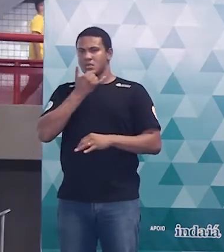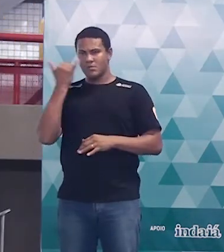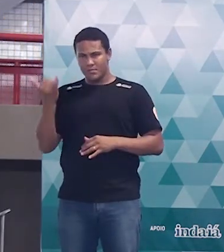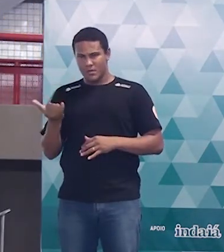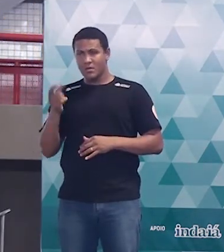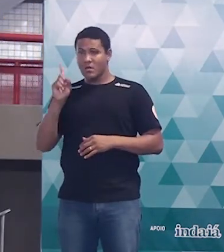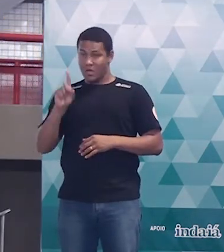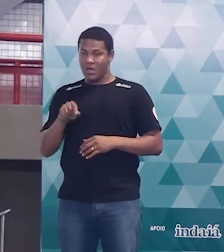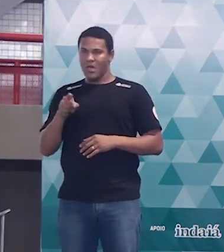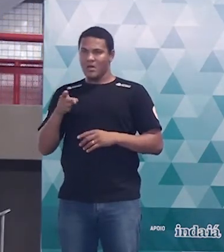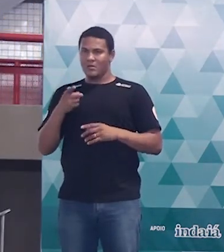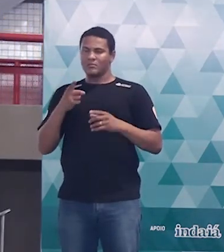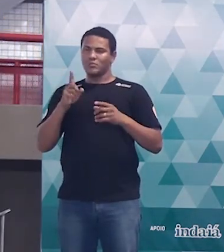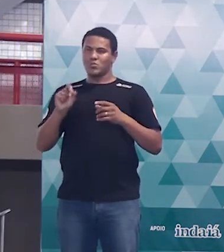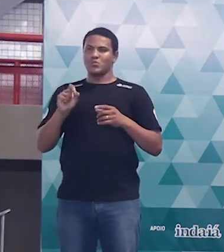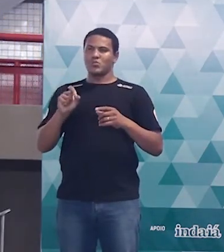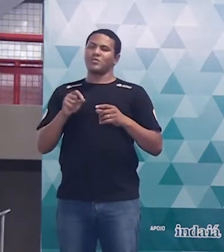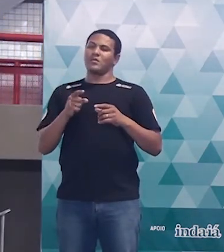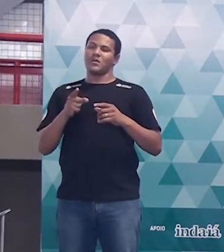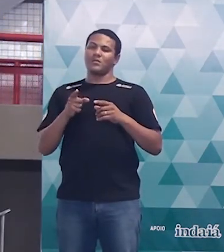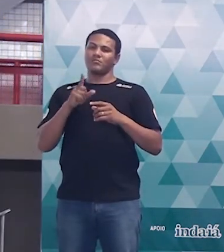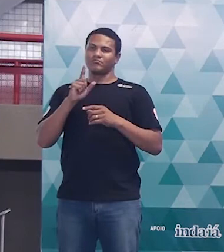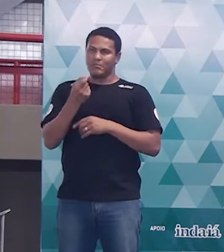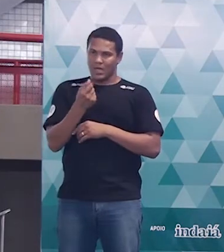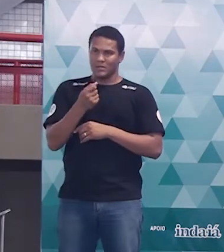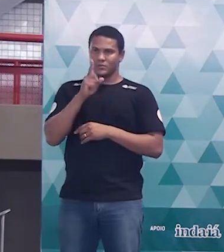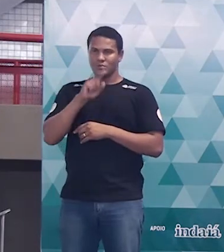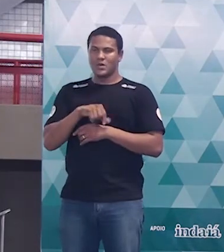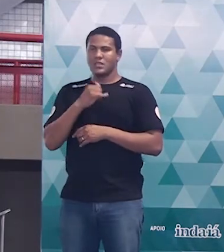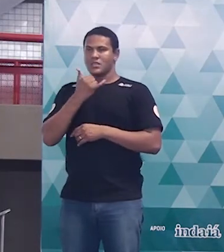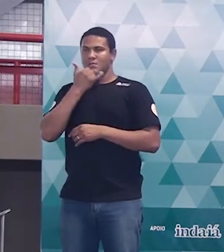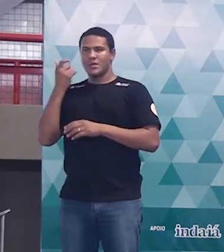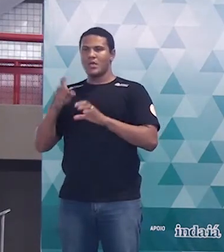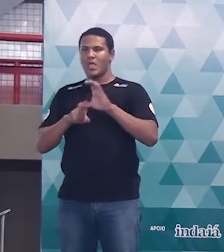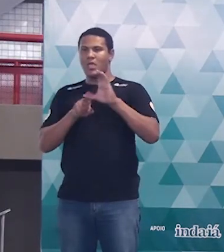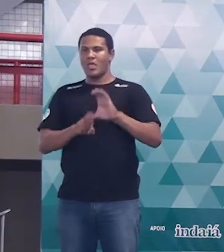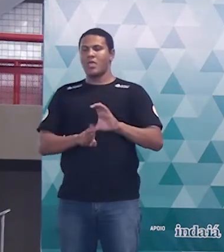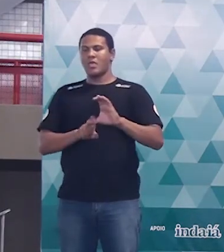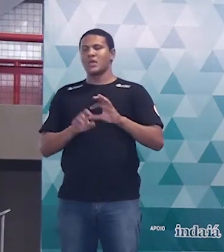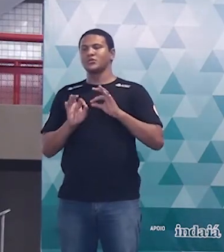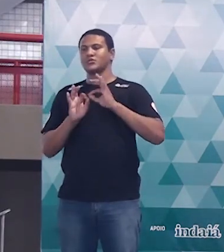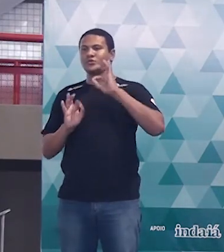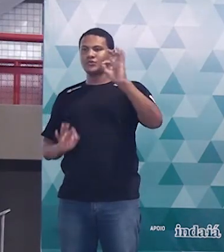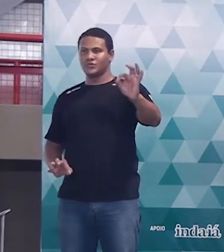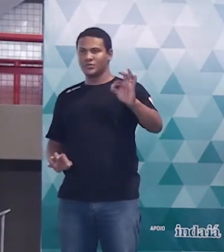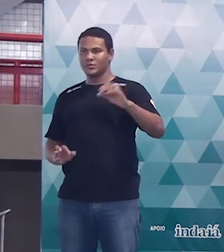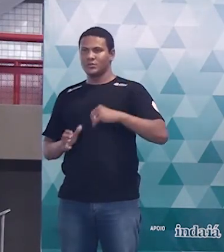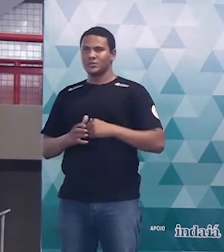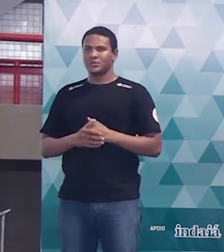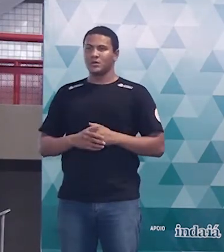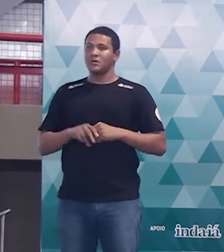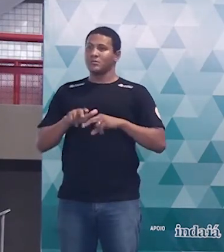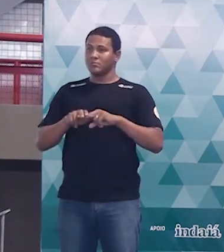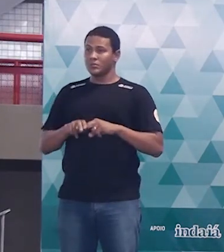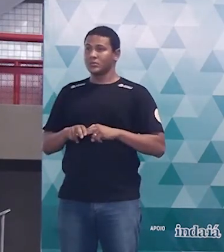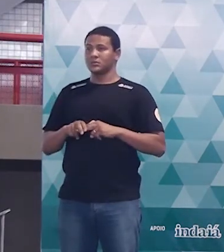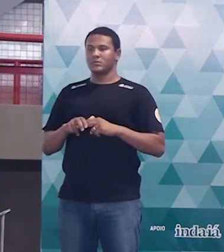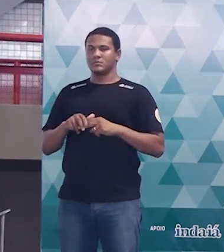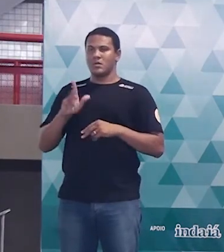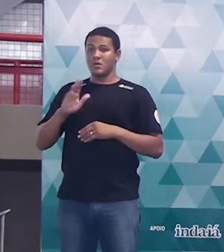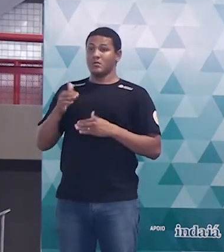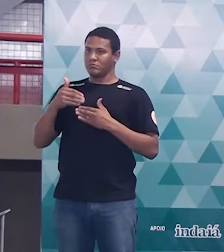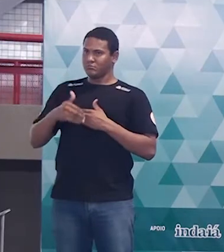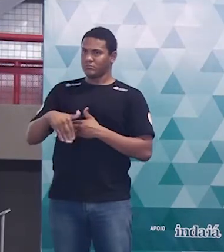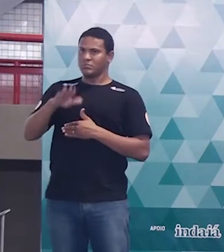é em função da distância. Então, minhas canquetes, meus canquitos, a partir de agora,